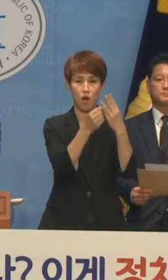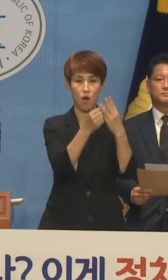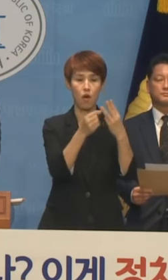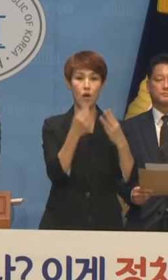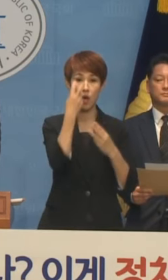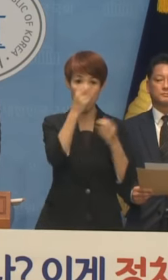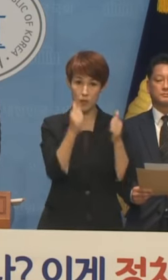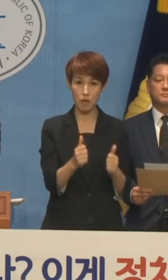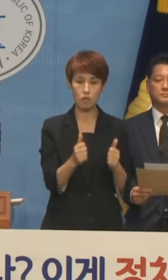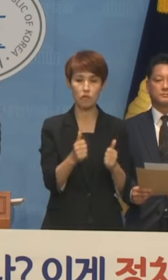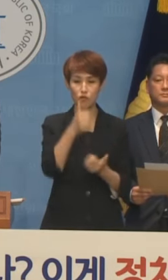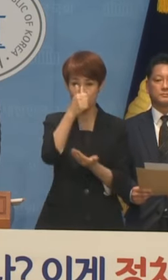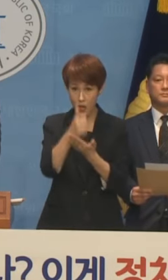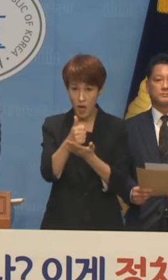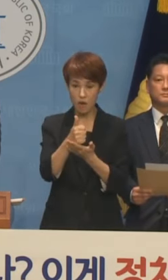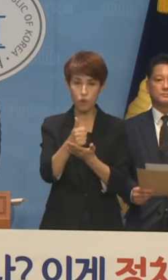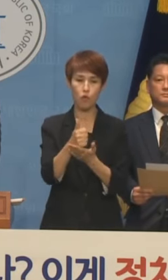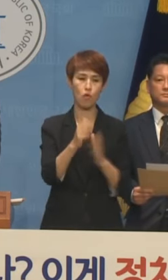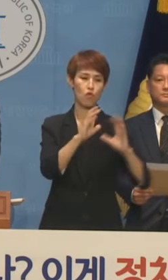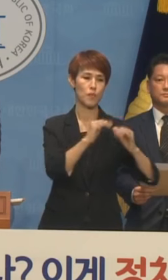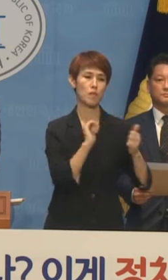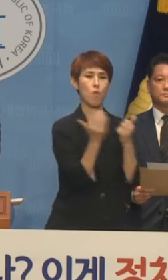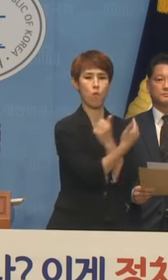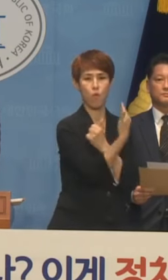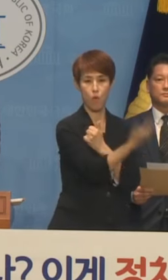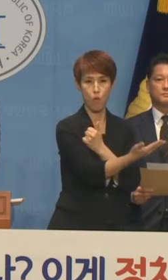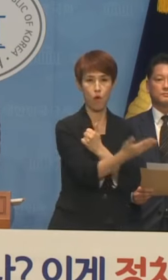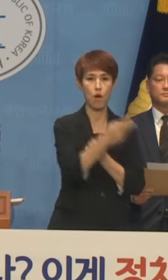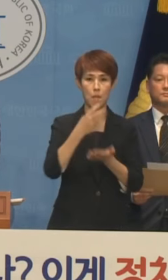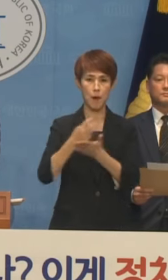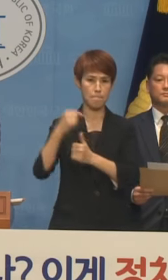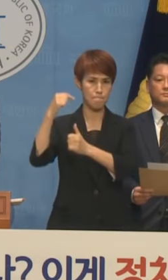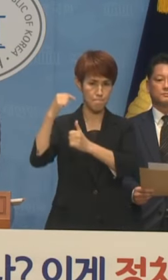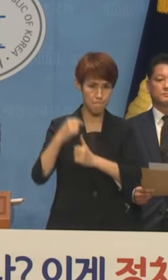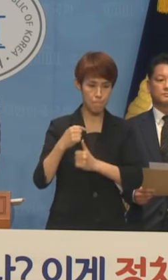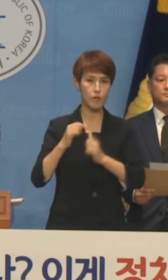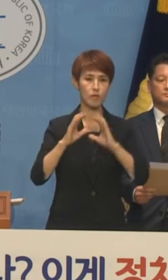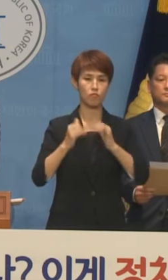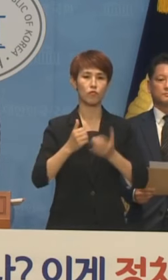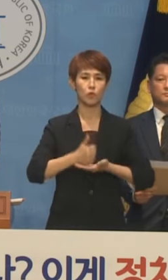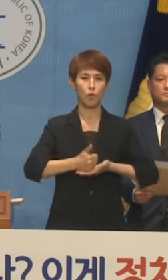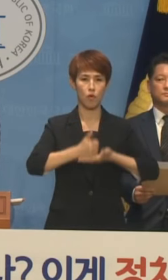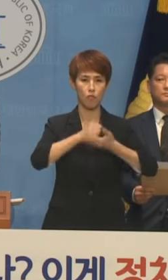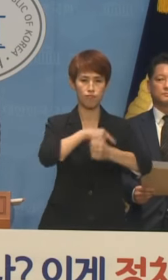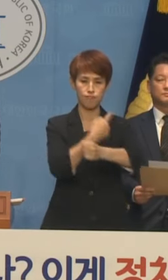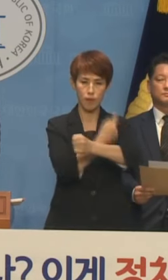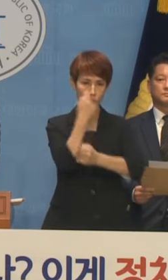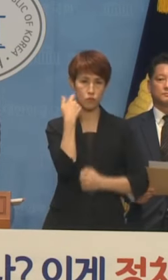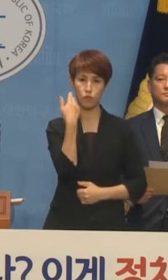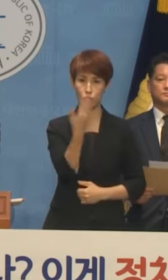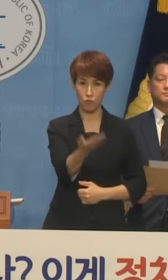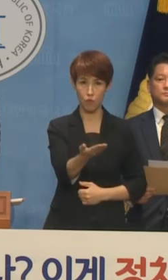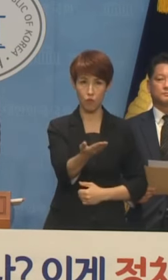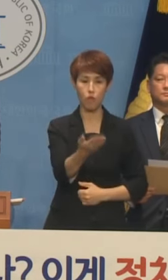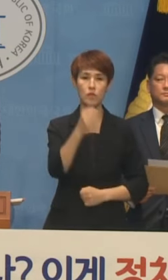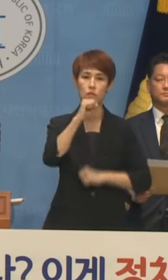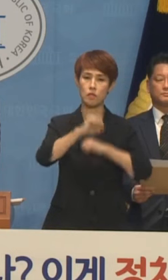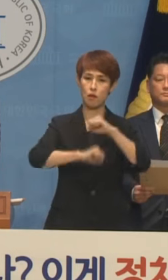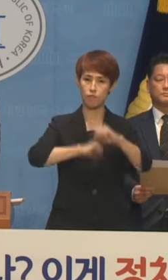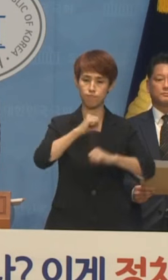검사는 범죄로부터 국민을 보호하고 법의 지배를 통하여 인간의 존엄과 권리를 보장함으로써